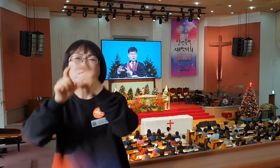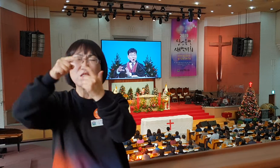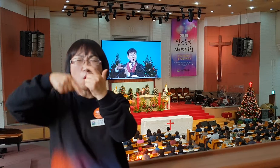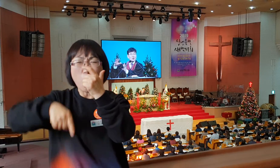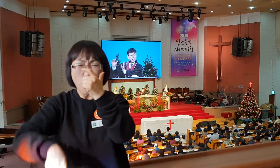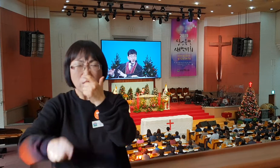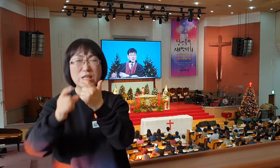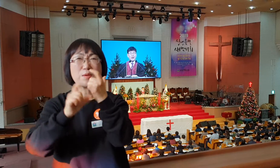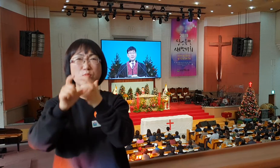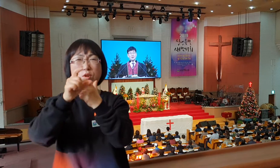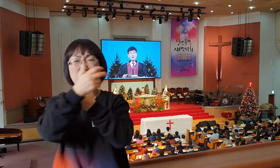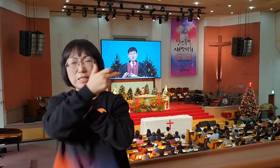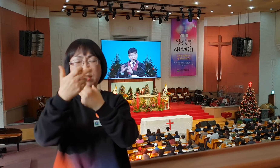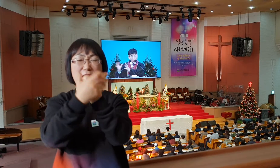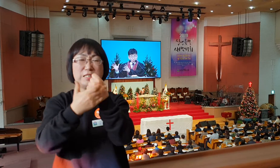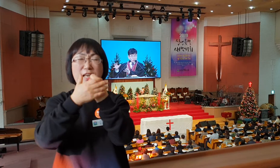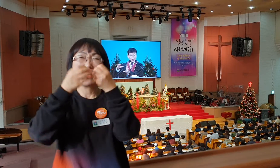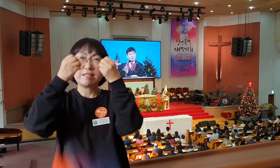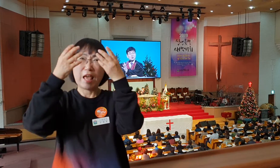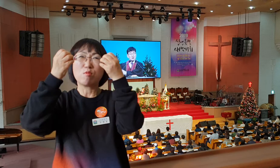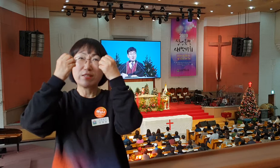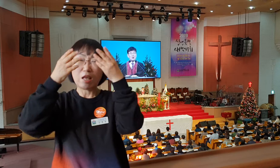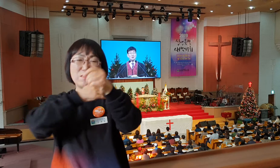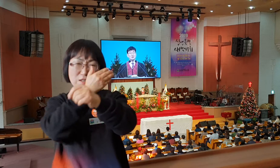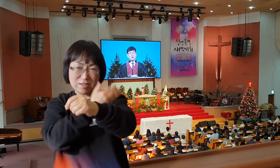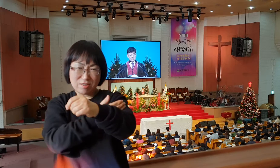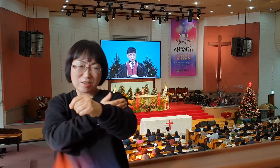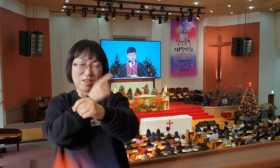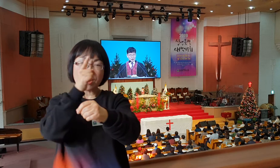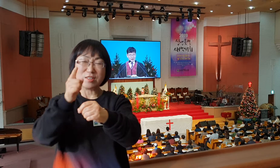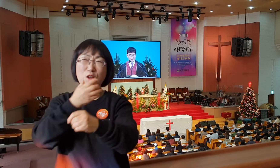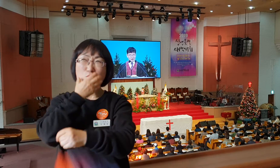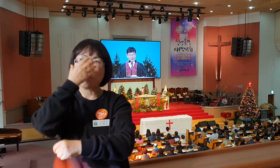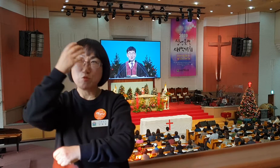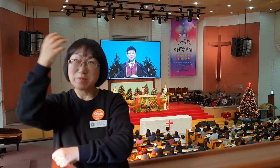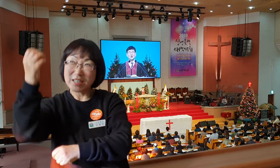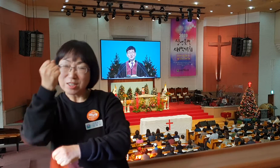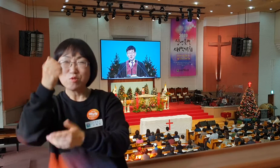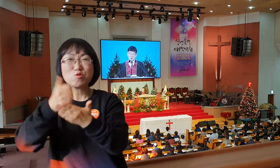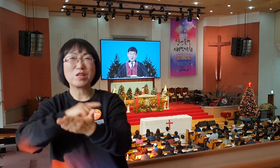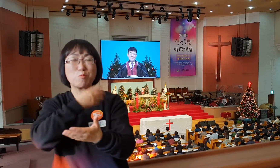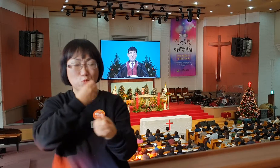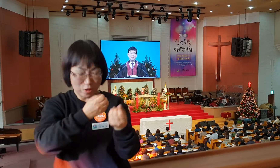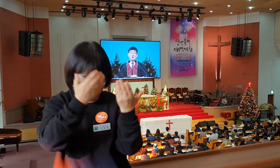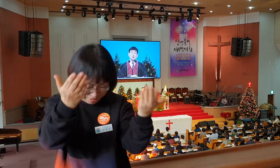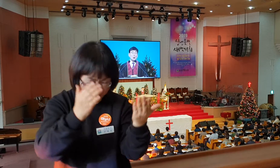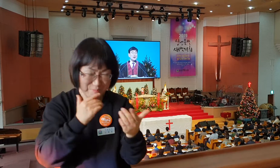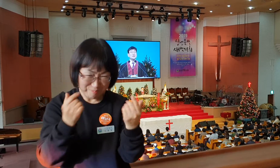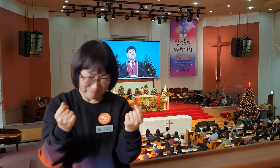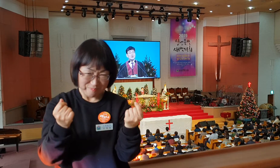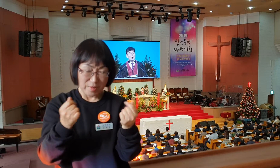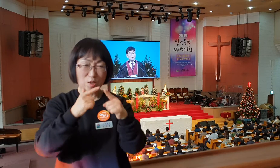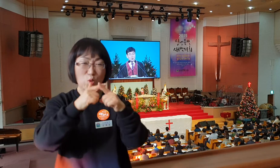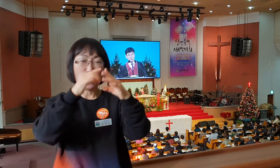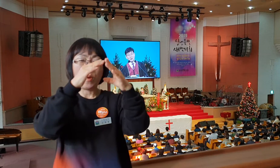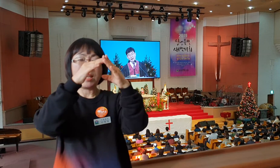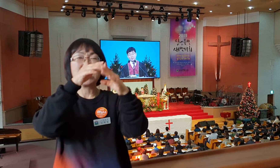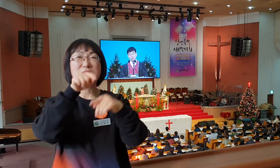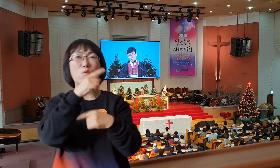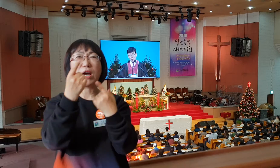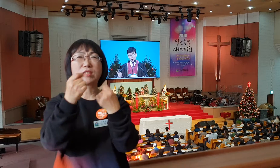그리고 더 큰 은혜 새로운, 새로운 능력 그것들을 꿈꾸게 되시기를 주의 이름으로 추구합니다. 교회는 그런